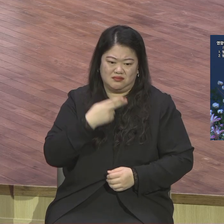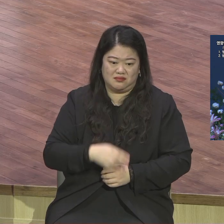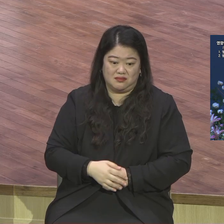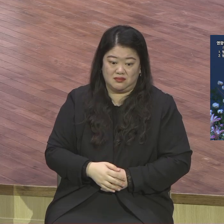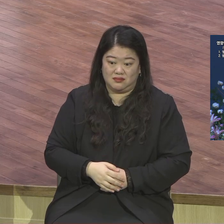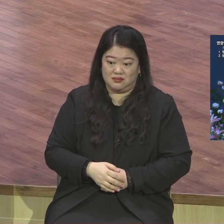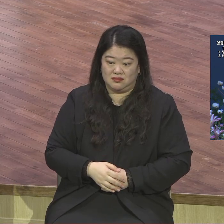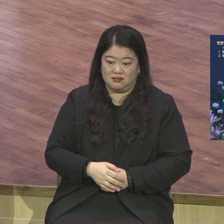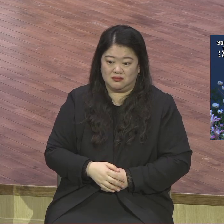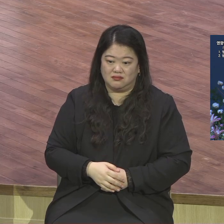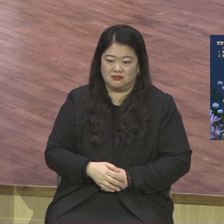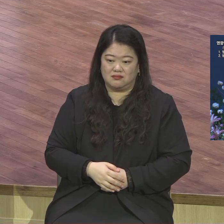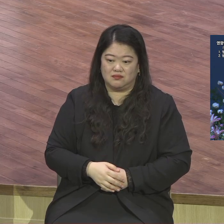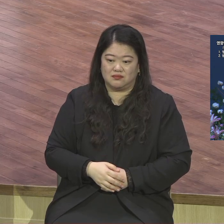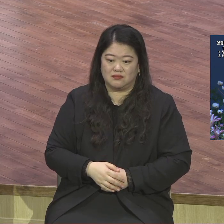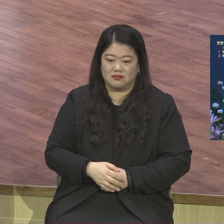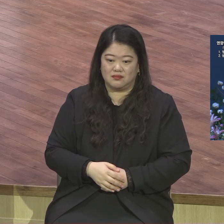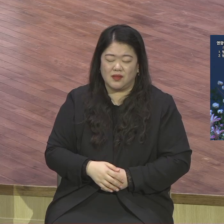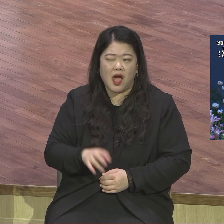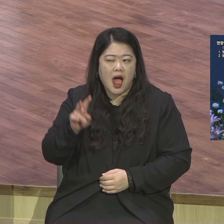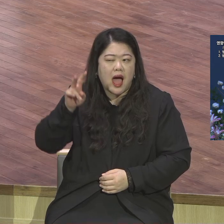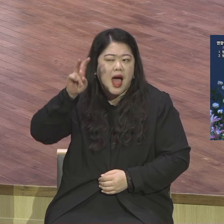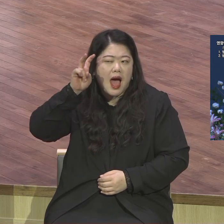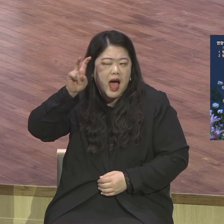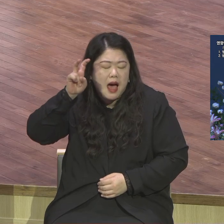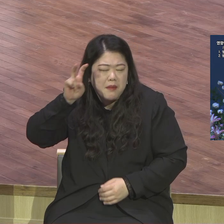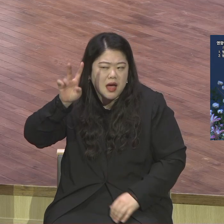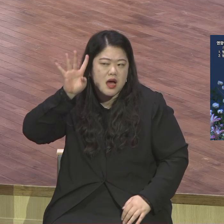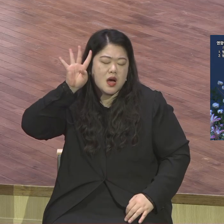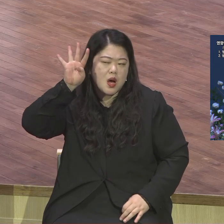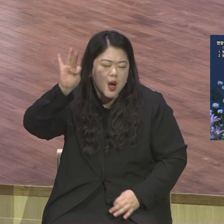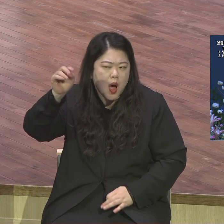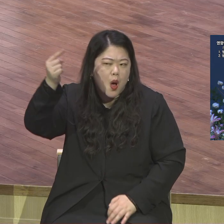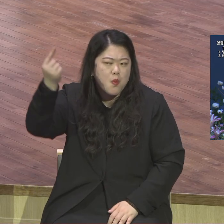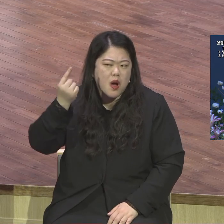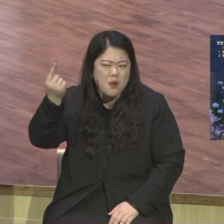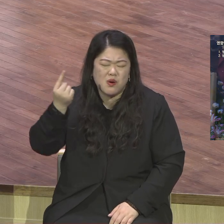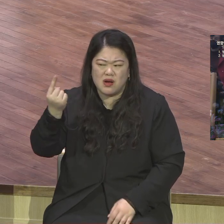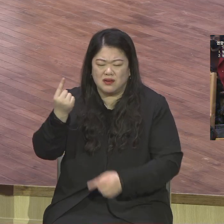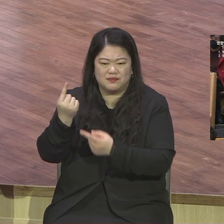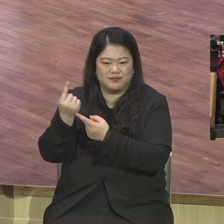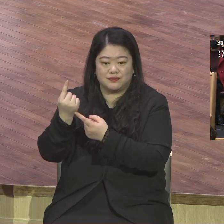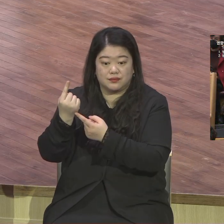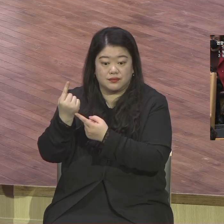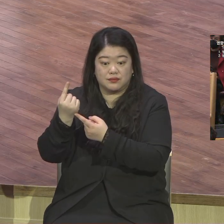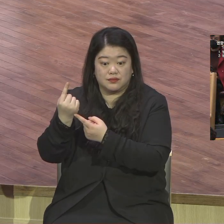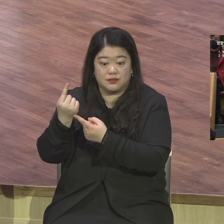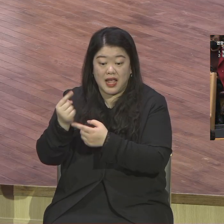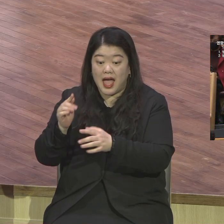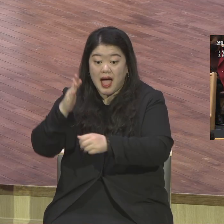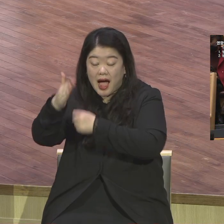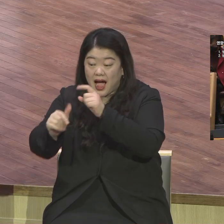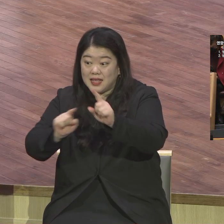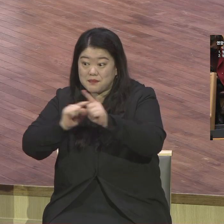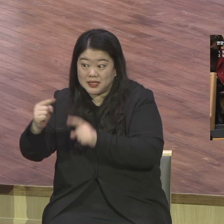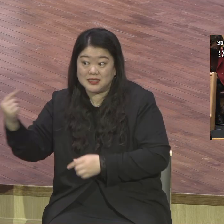뭐 언젠가. 지금 바로 하나님 말씀을 실천해 나가시 바랍니다. 지금